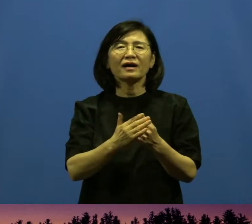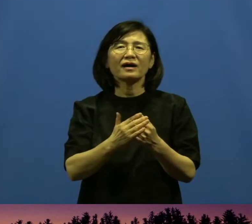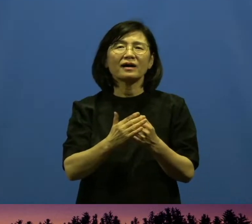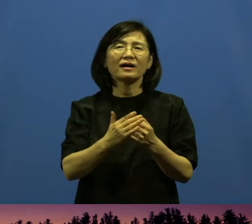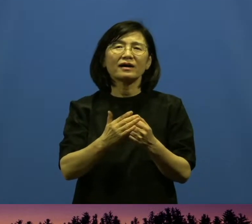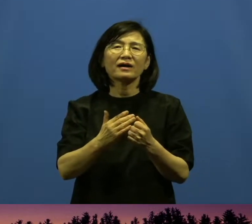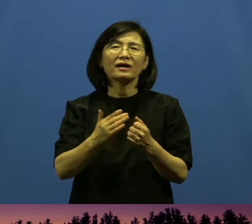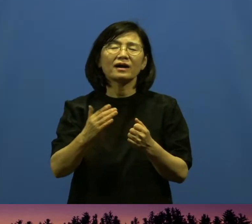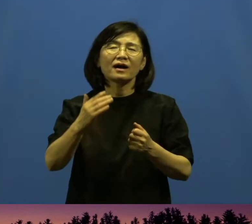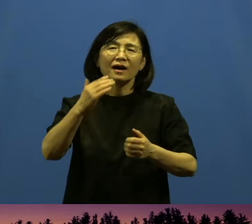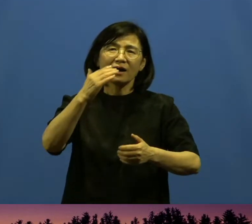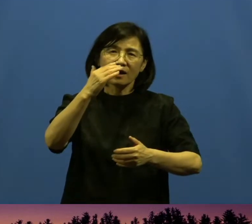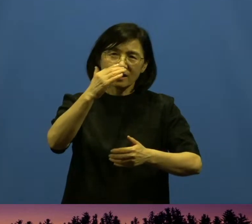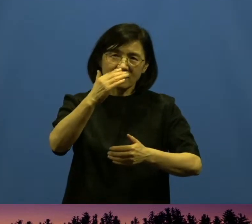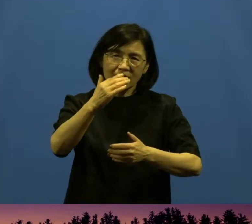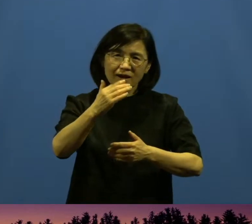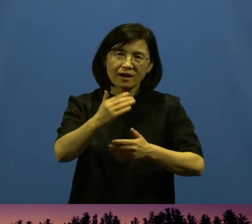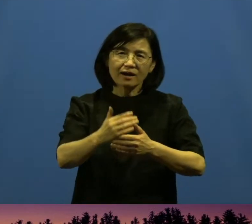되시리라.